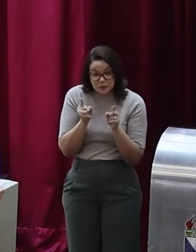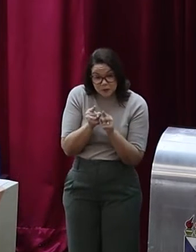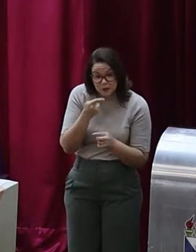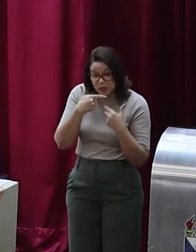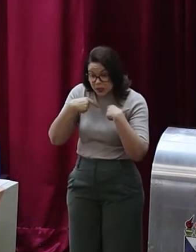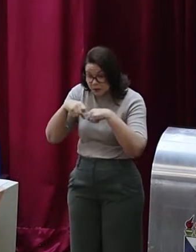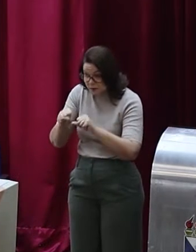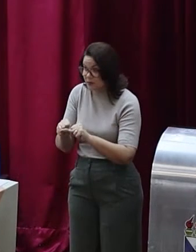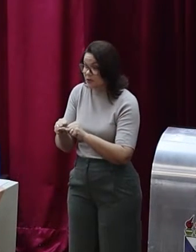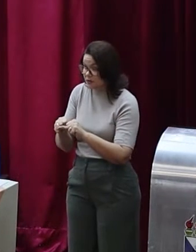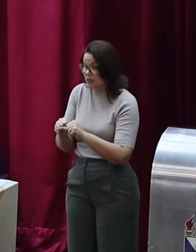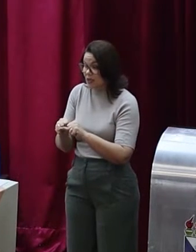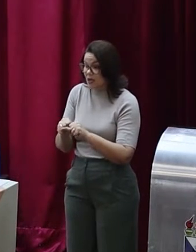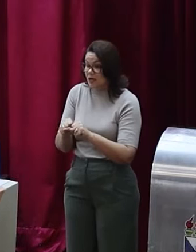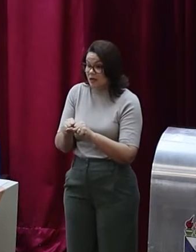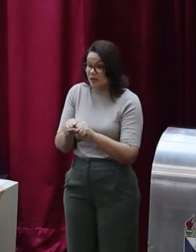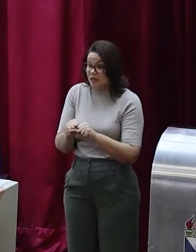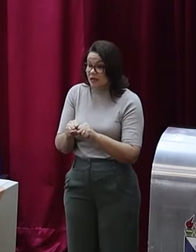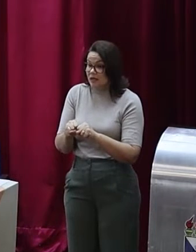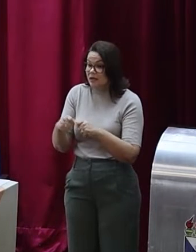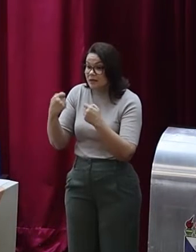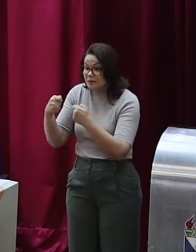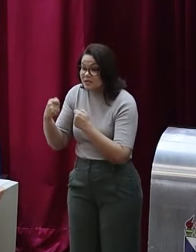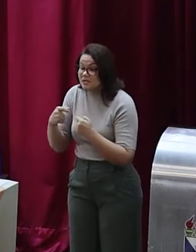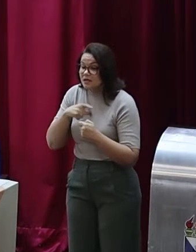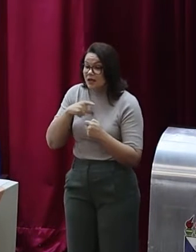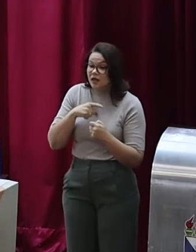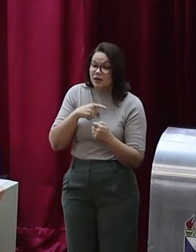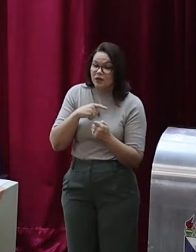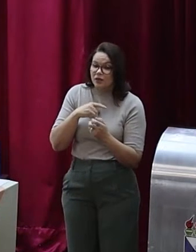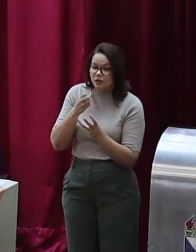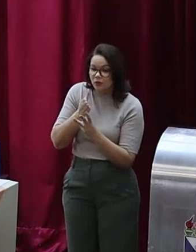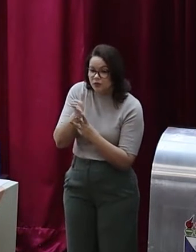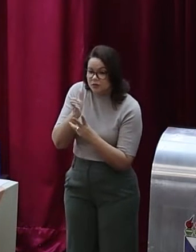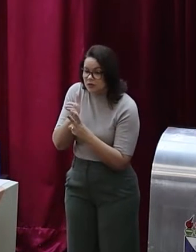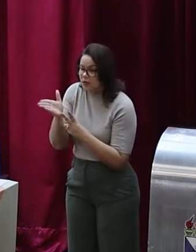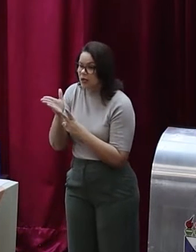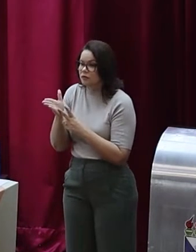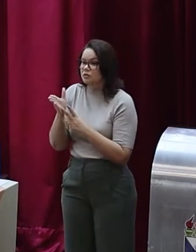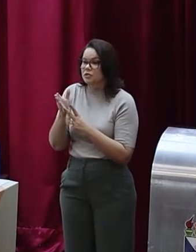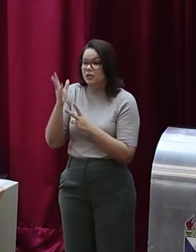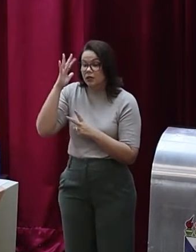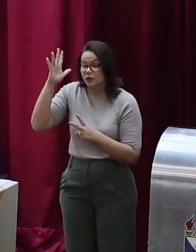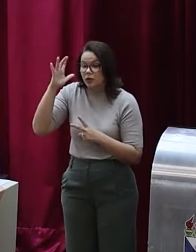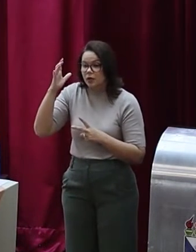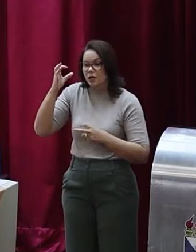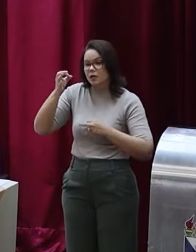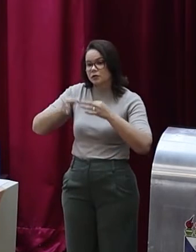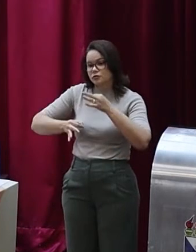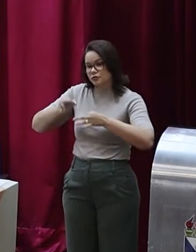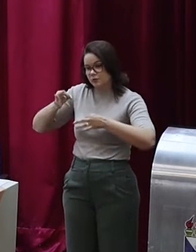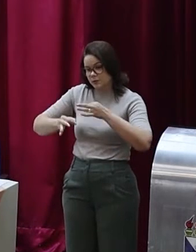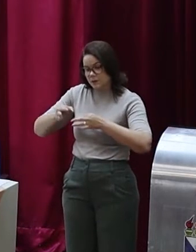linguísticas que necessariamente atendem a 2 critérios da teoria da justiça. Elas são minorias linguísticas